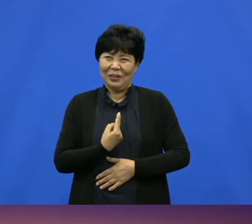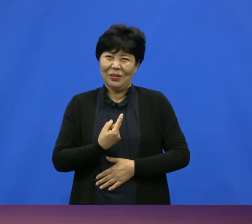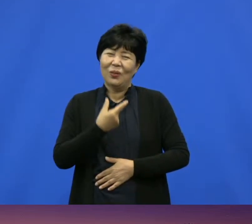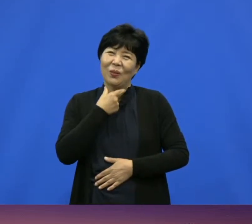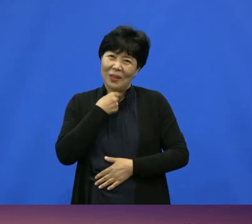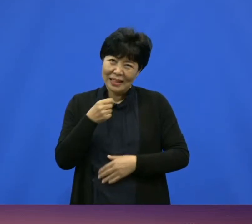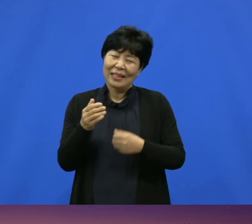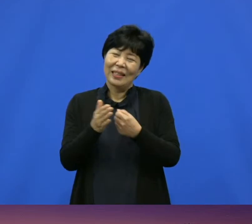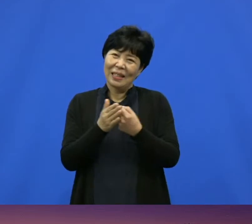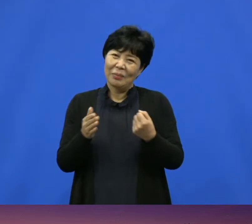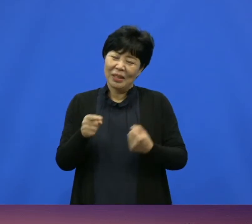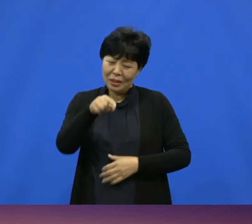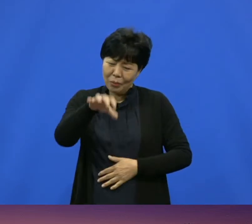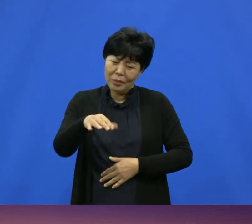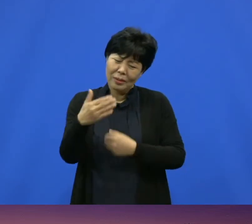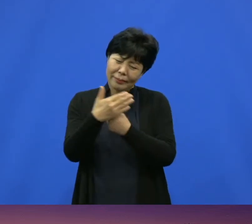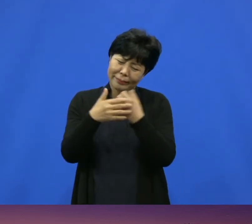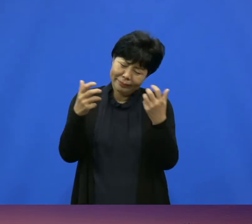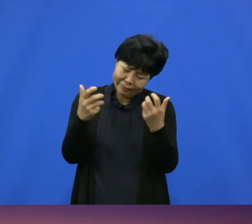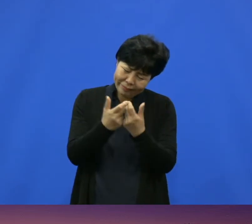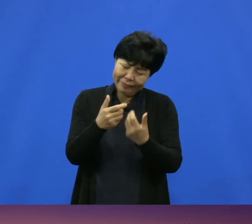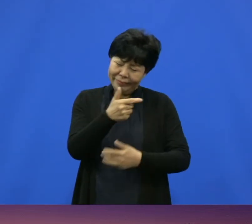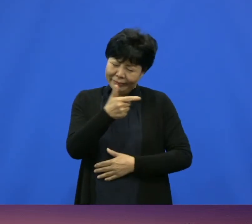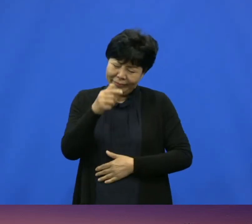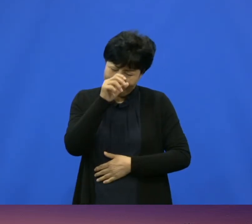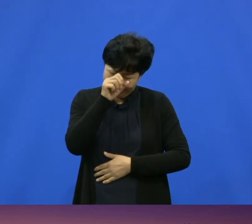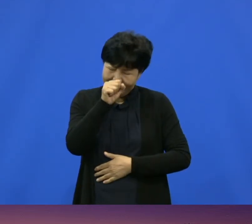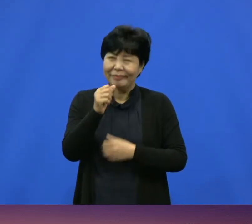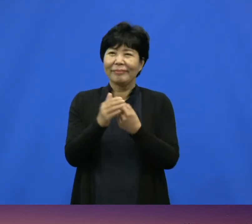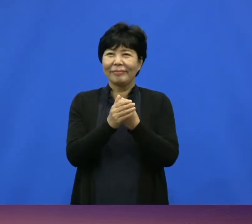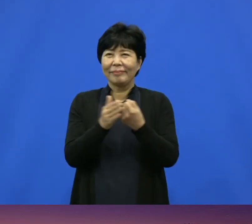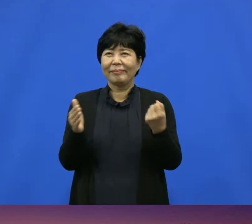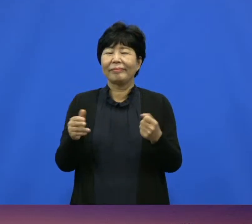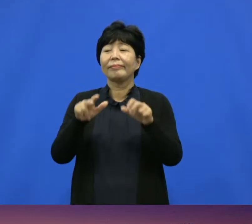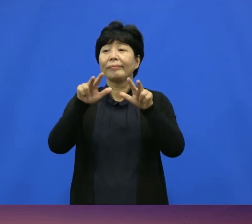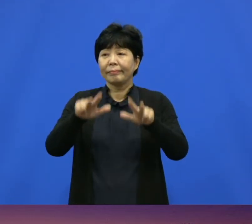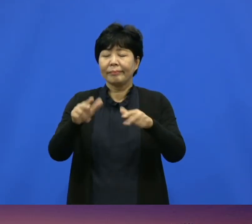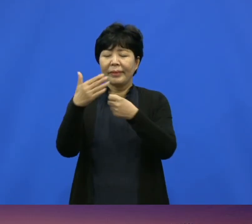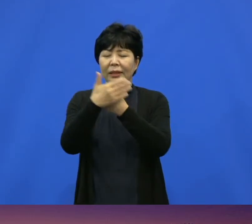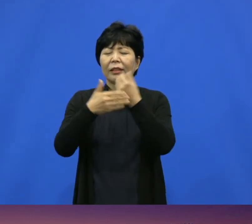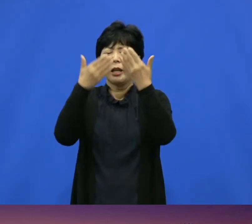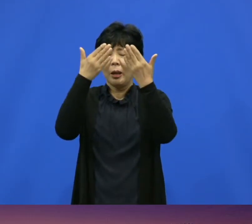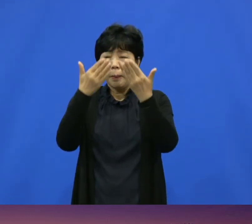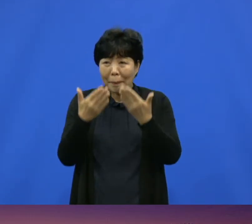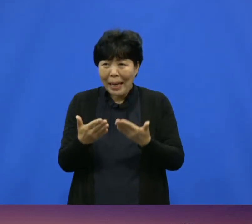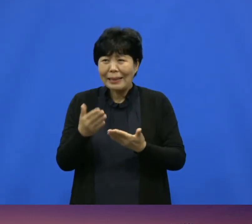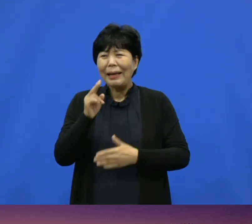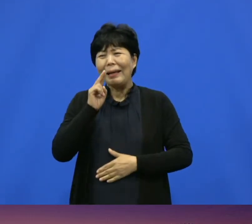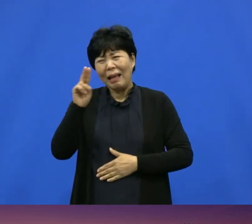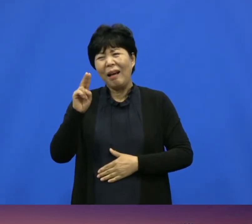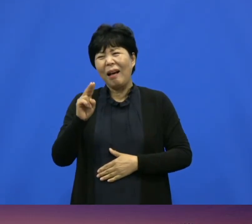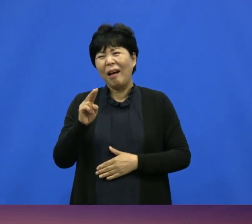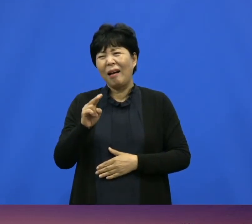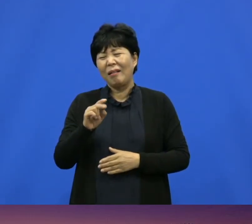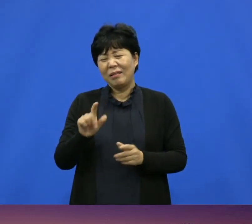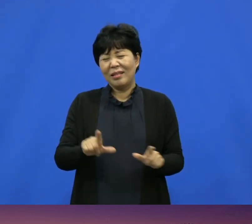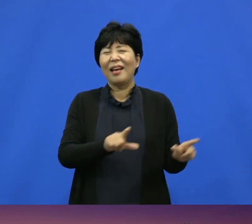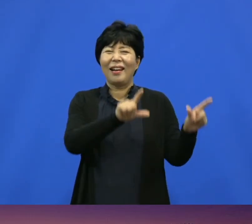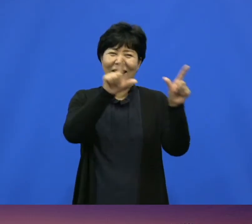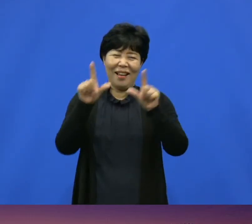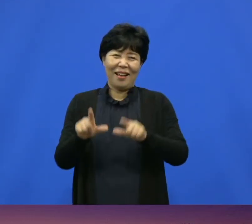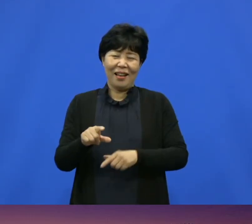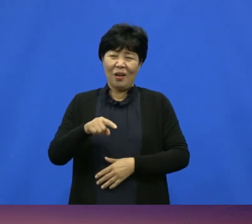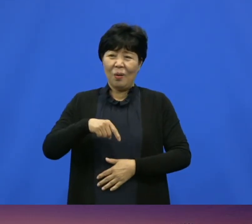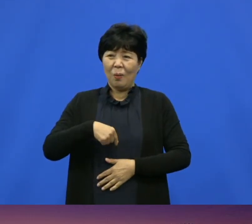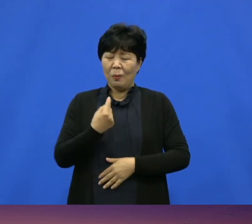이 자리가 너무 좋아서 우리가 이 시대는 은혜를 받아야 삽니다. 은혜를 받아야 사는데 혼자